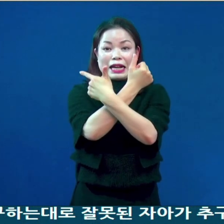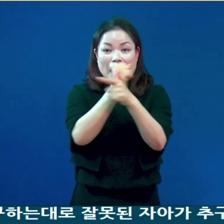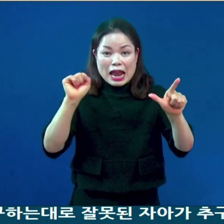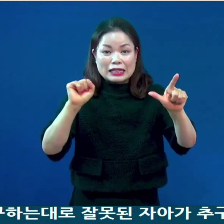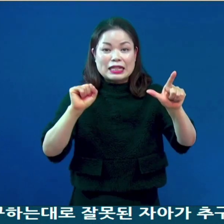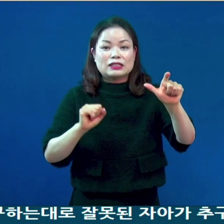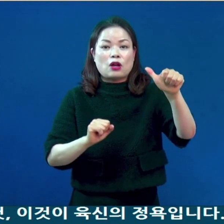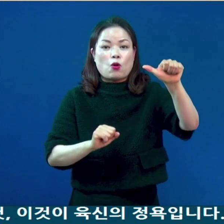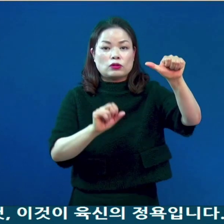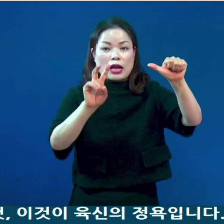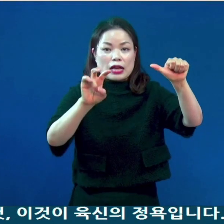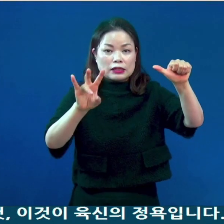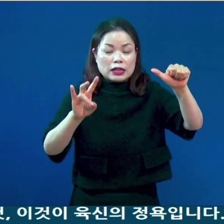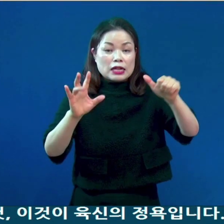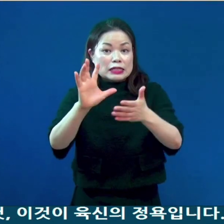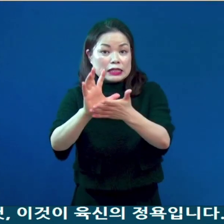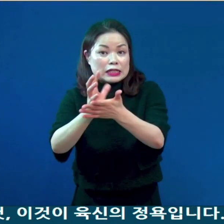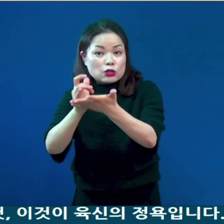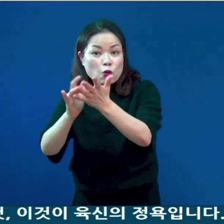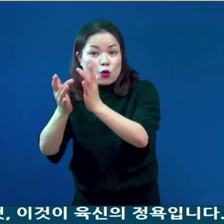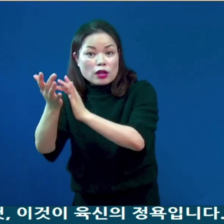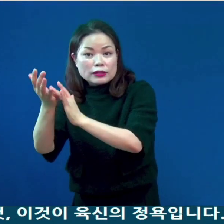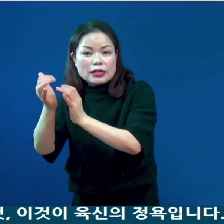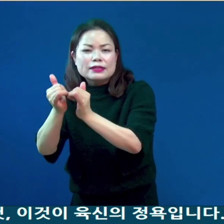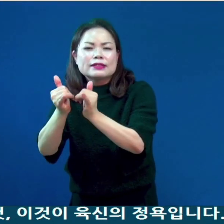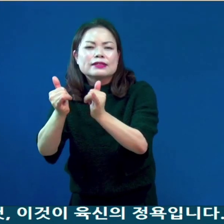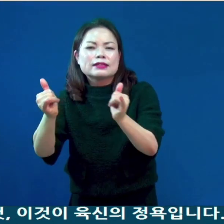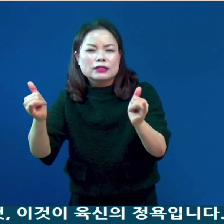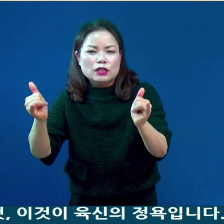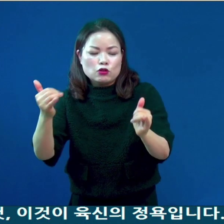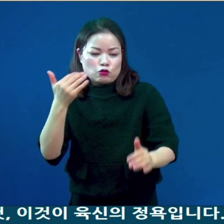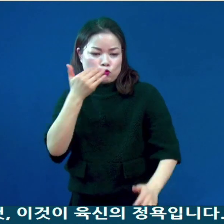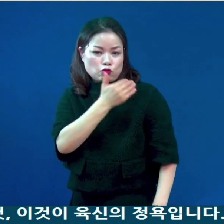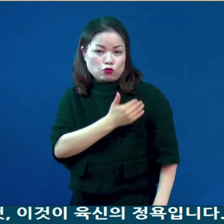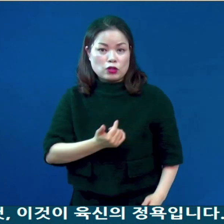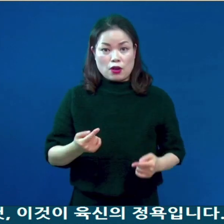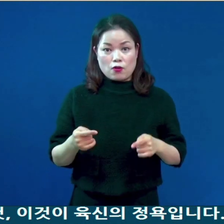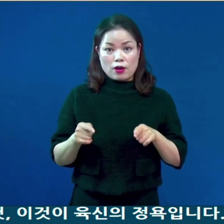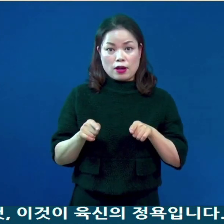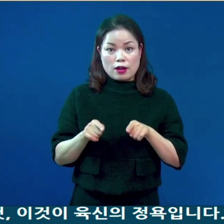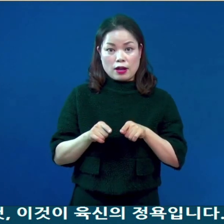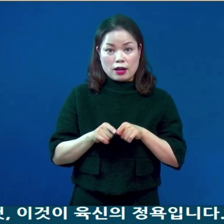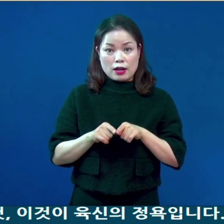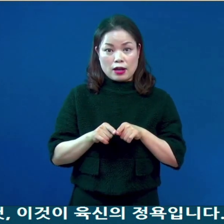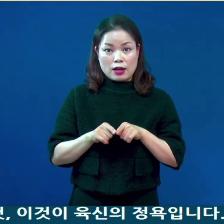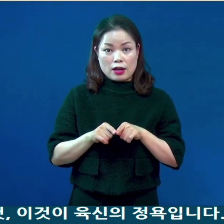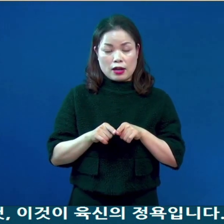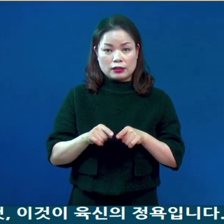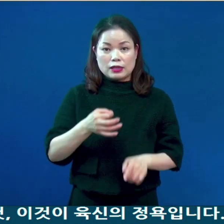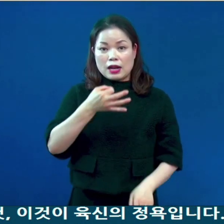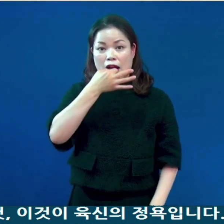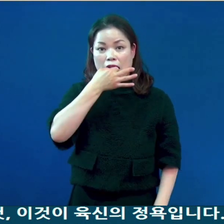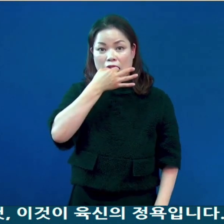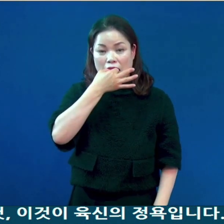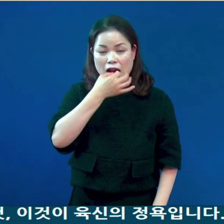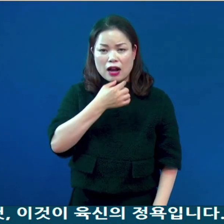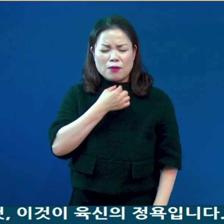한번 읽습니다. 그리스도 예수의 사람들은 육체와 함께 그